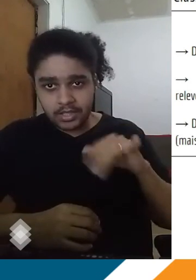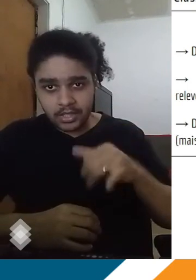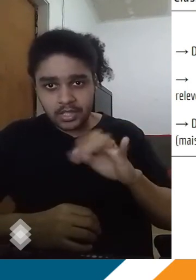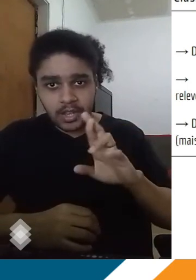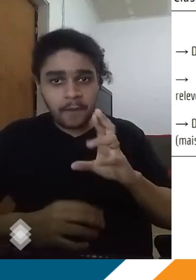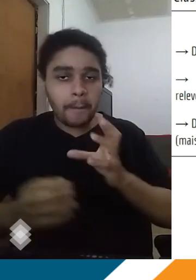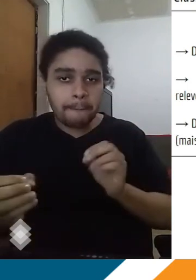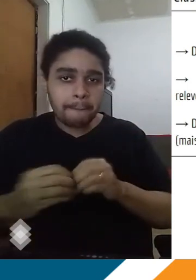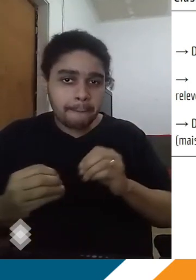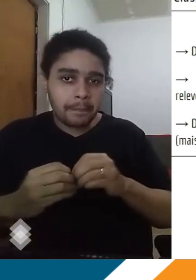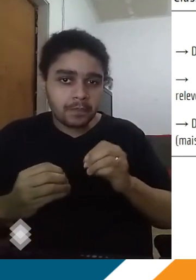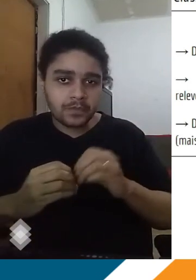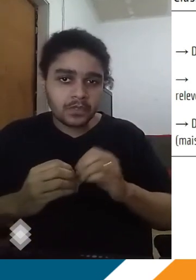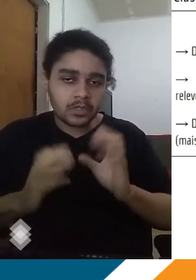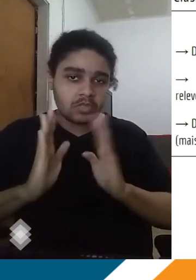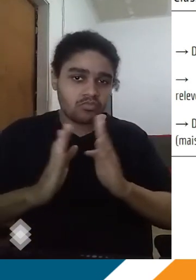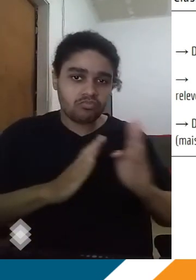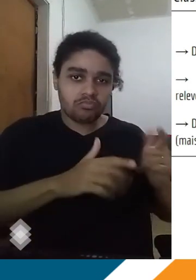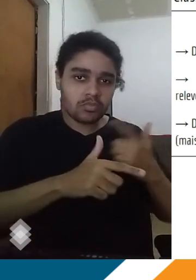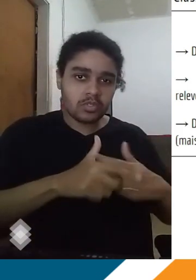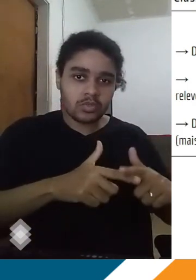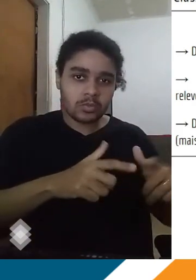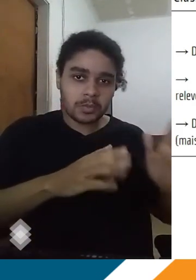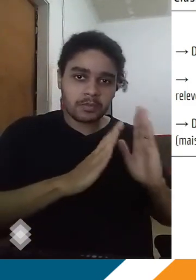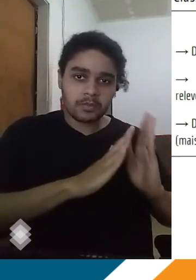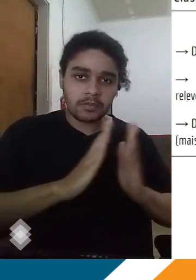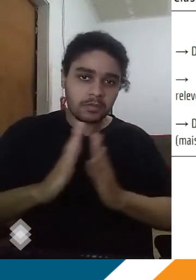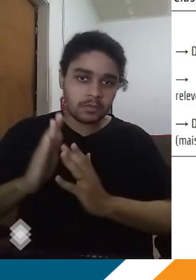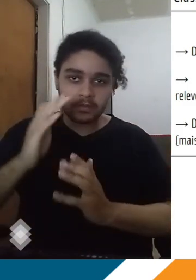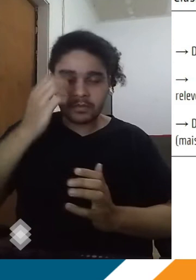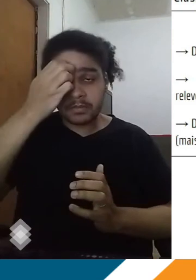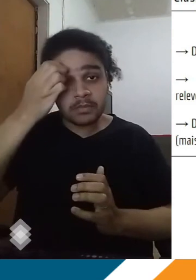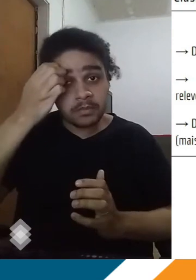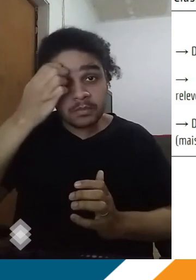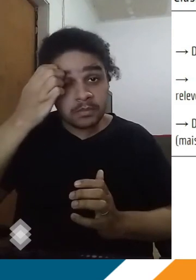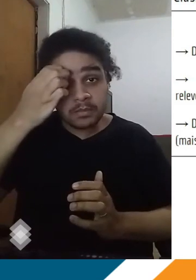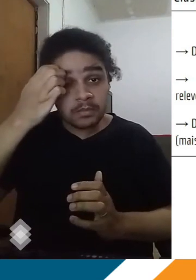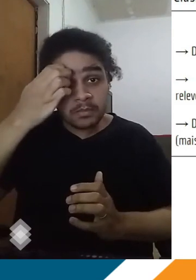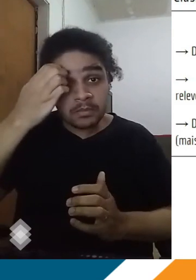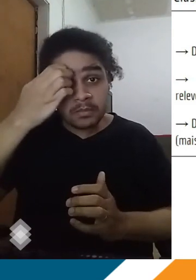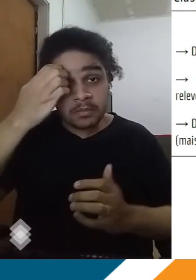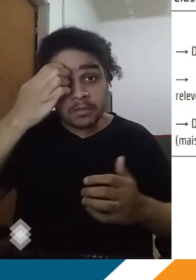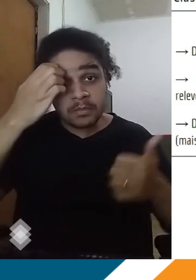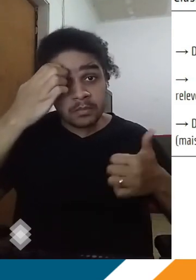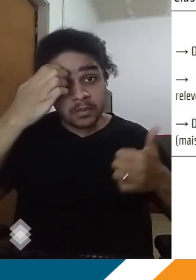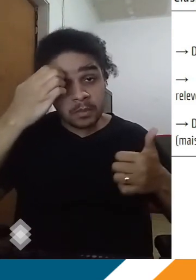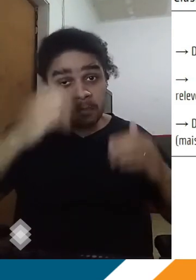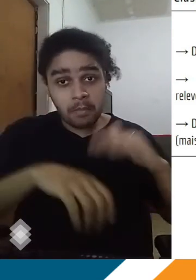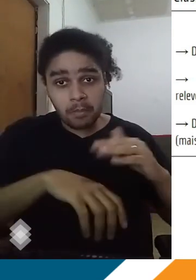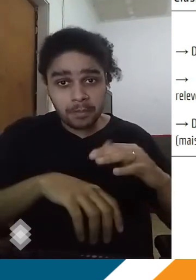tentou fazer algo parecido com o relevo. Ele dividiu o relevo em táxons. O primeiro táxon sendo o táxon